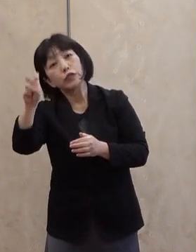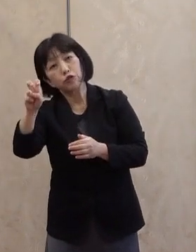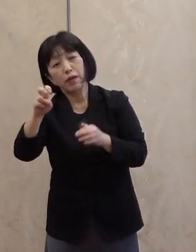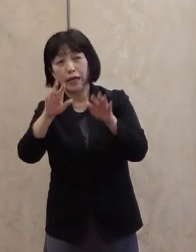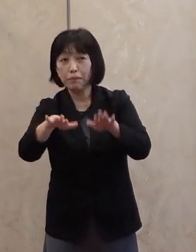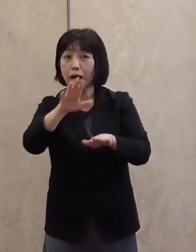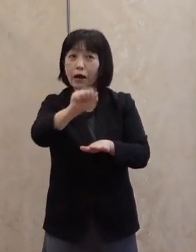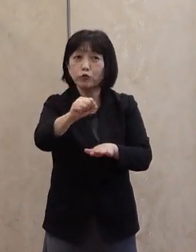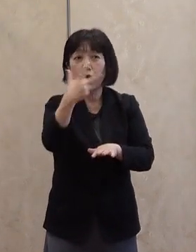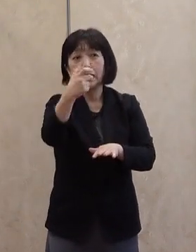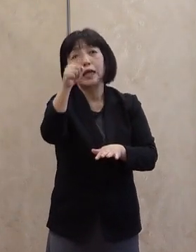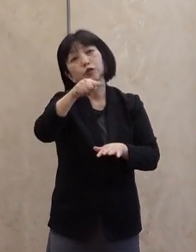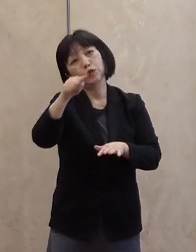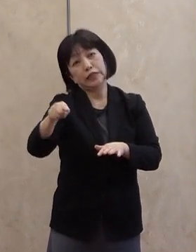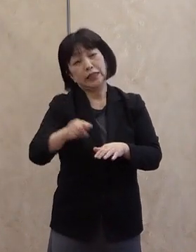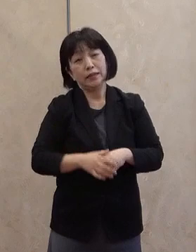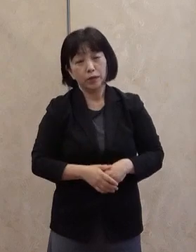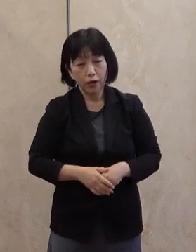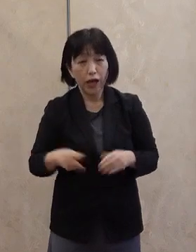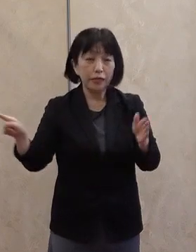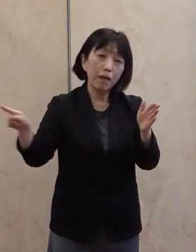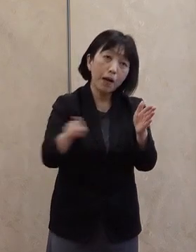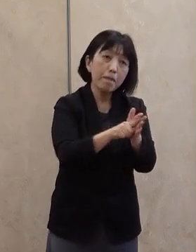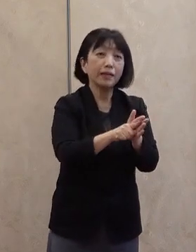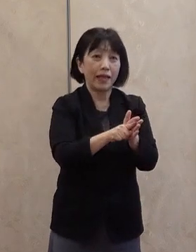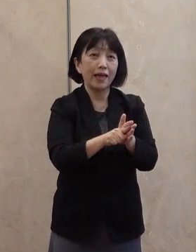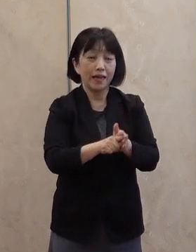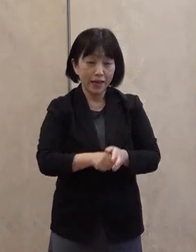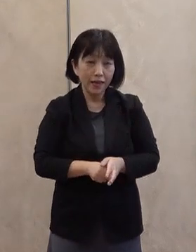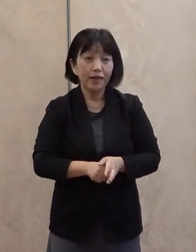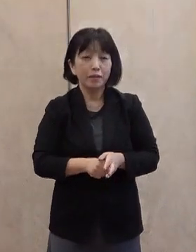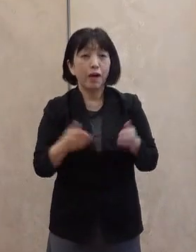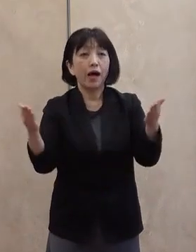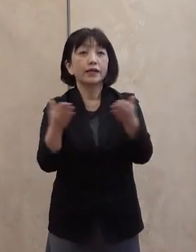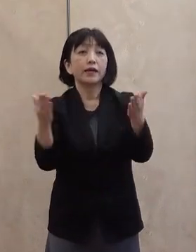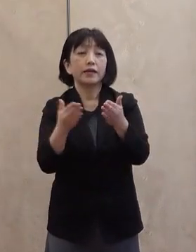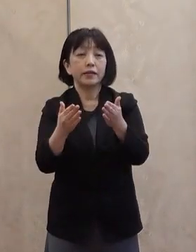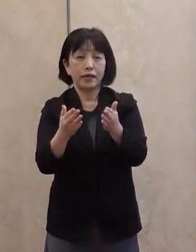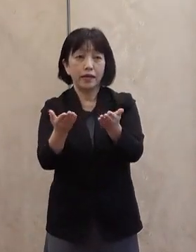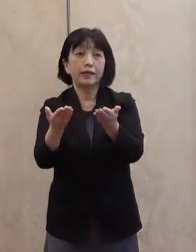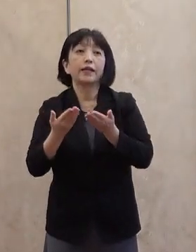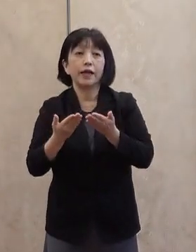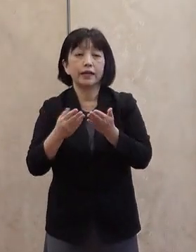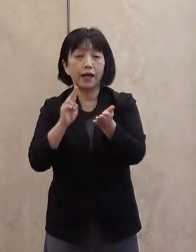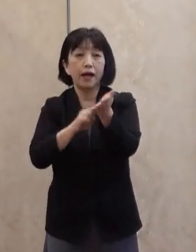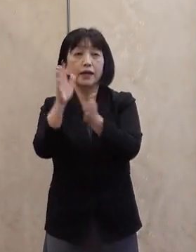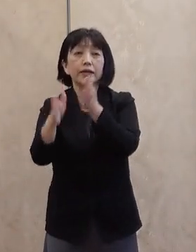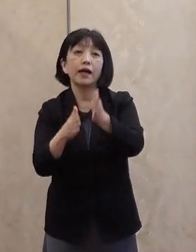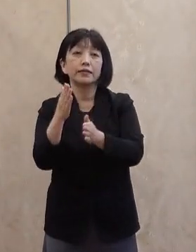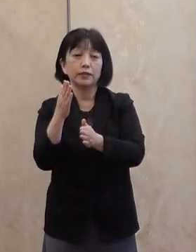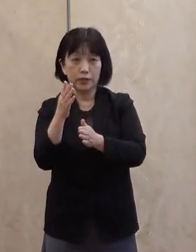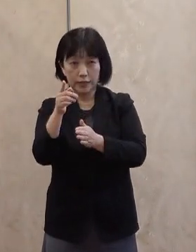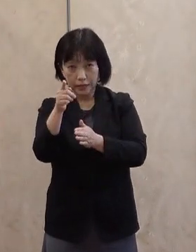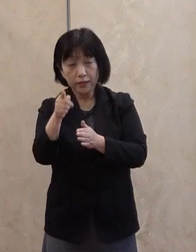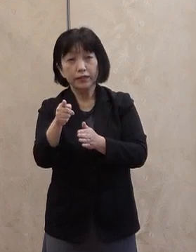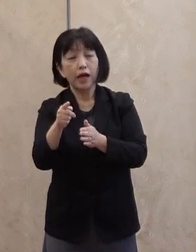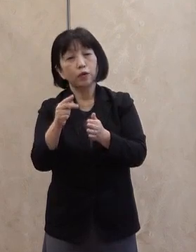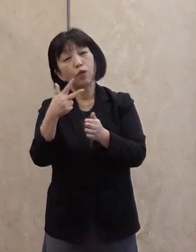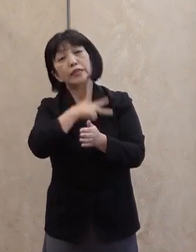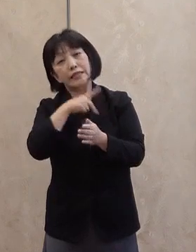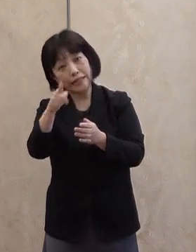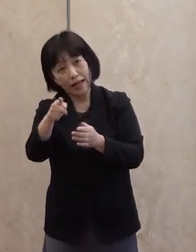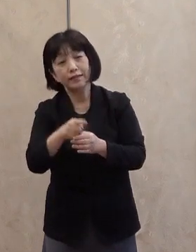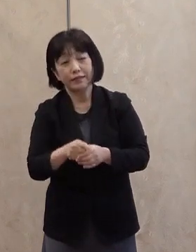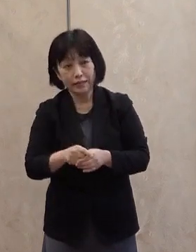重症センターで勤務をいただいた方に、人材バンクに登録いただいた方で、この今運用しているという状況です。